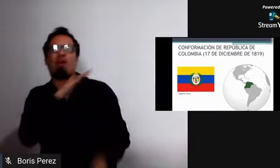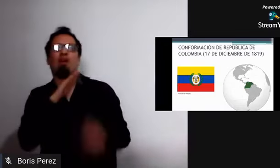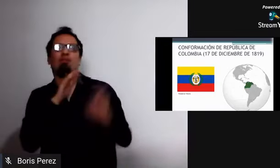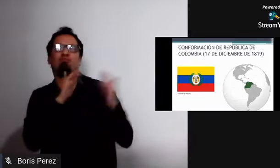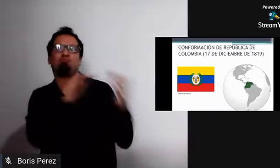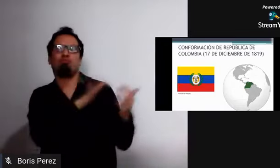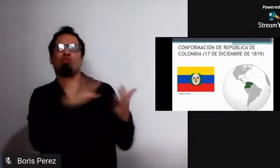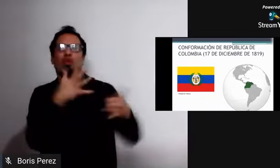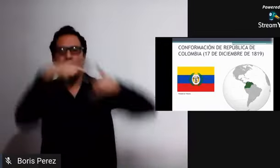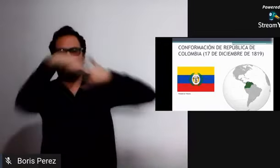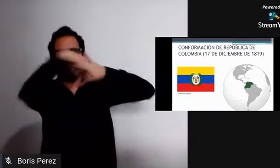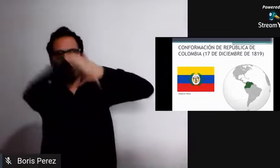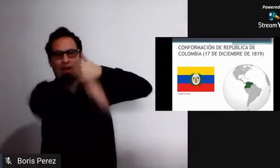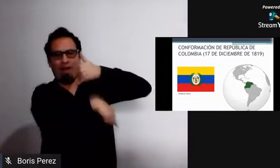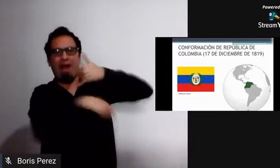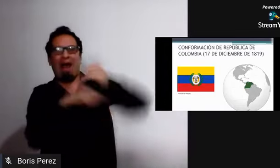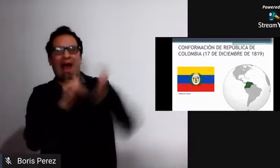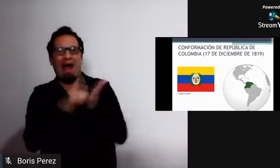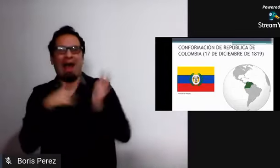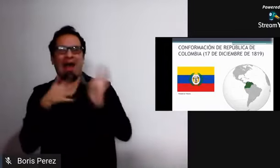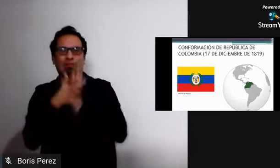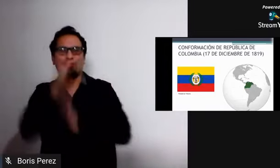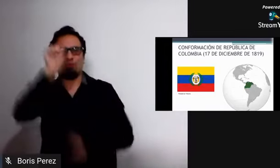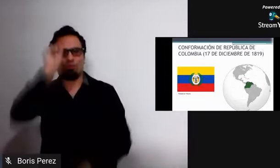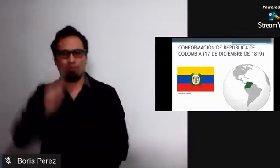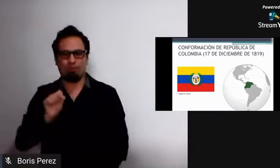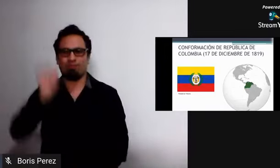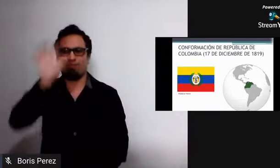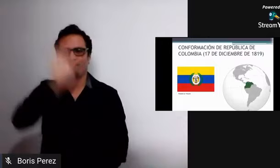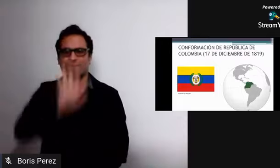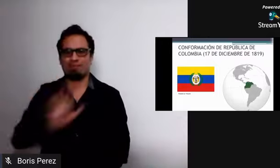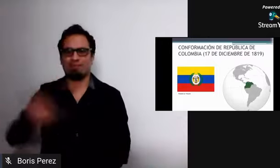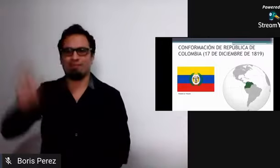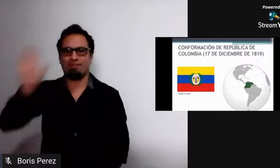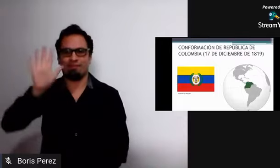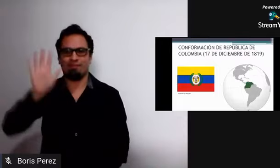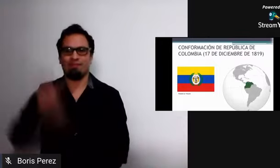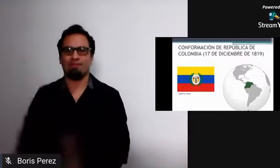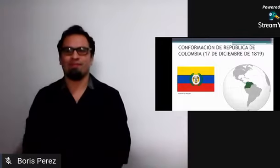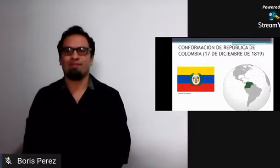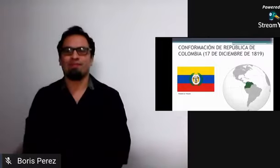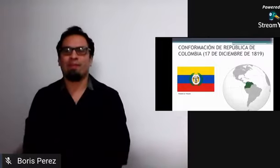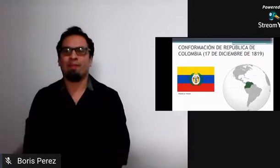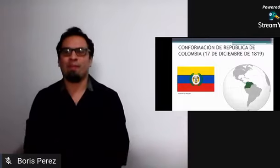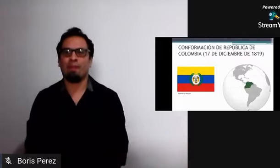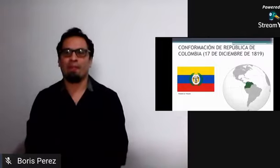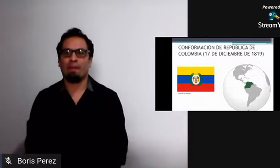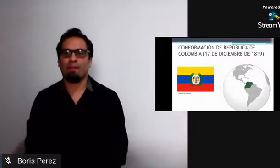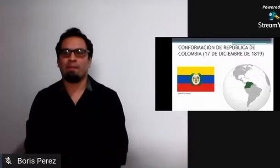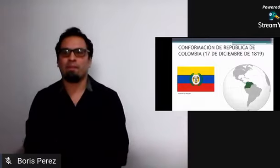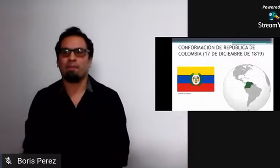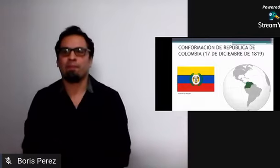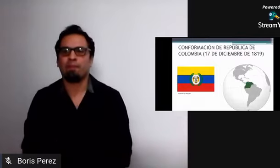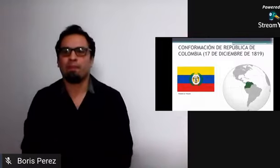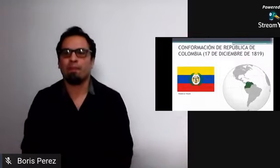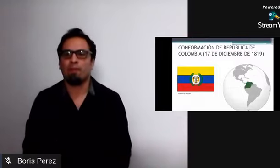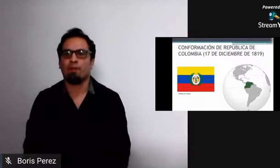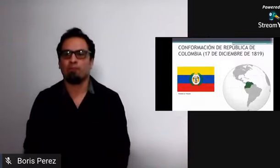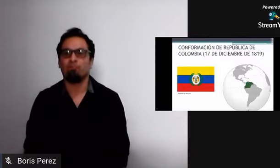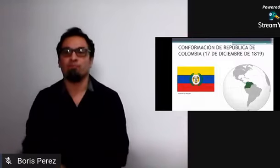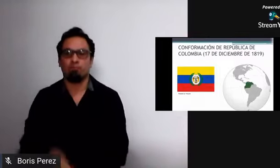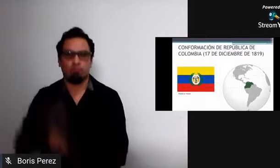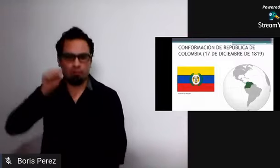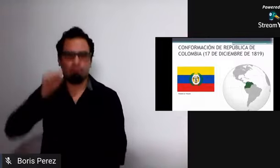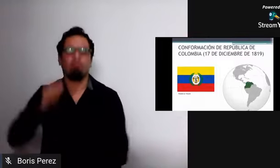algunas personas encargadas de esas zonas. Entonces incluía el territorio de Venezuela, Panamá, Ecuador, y